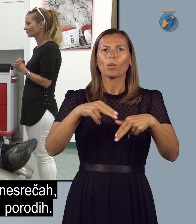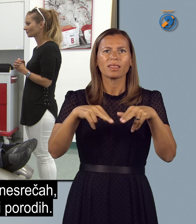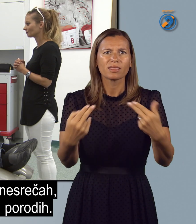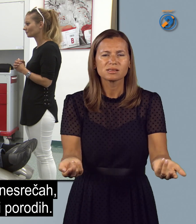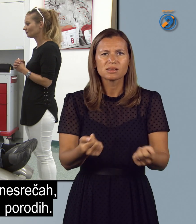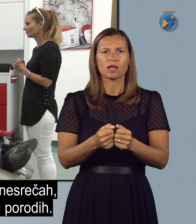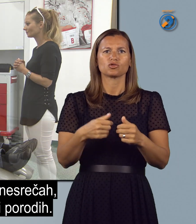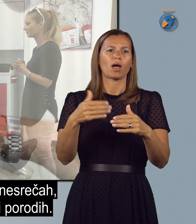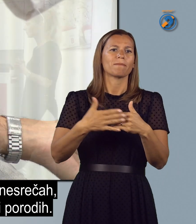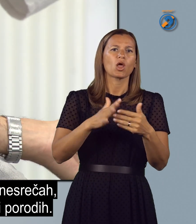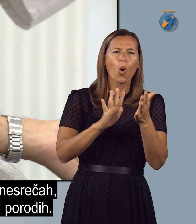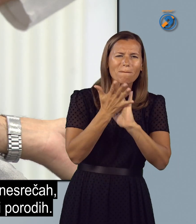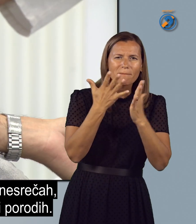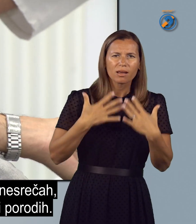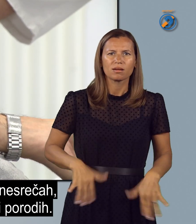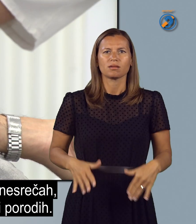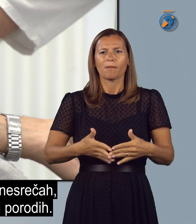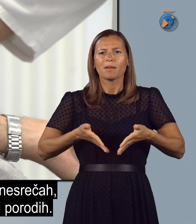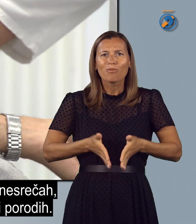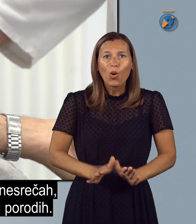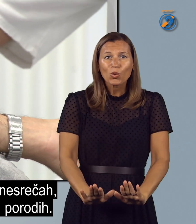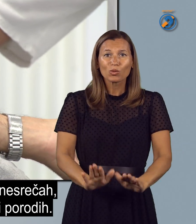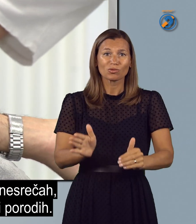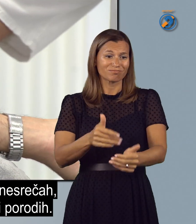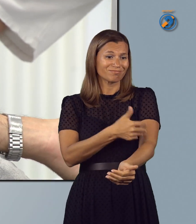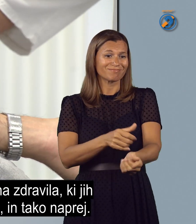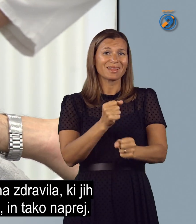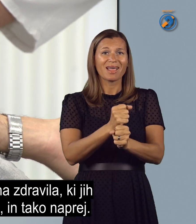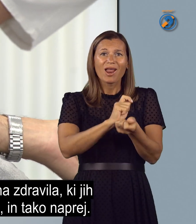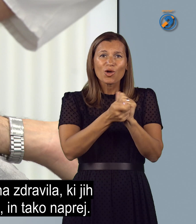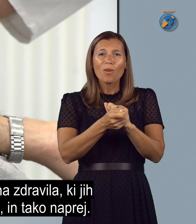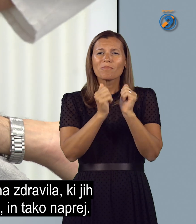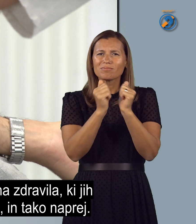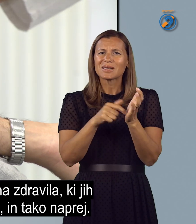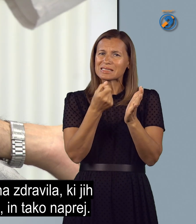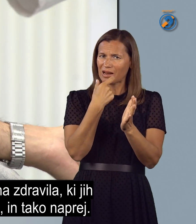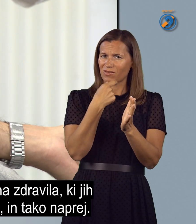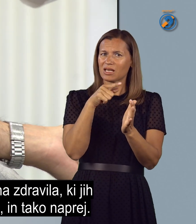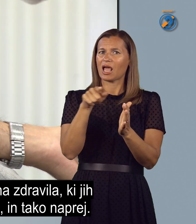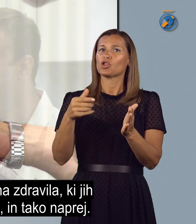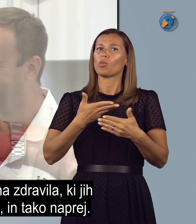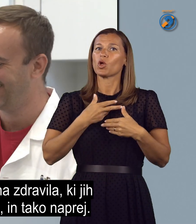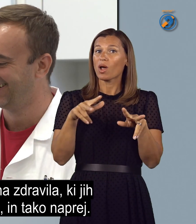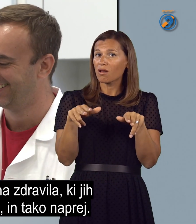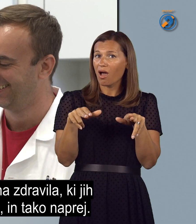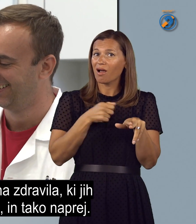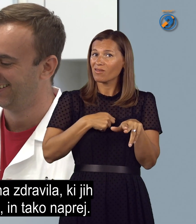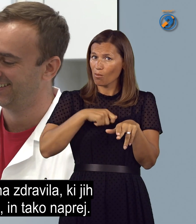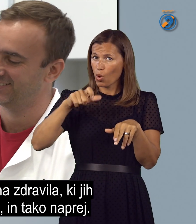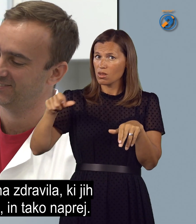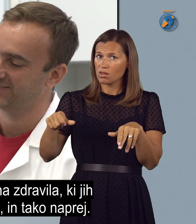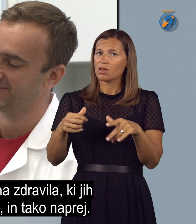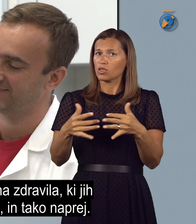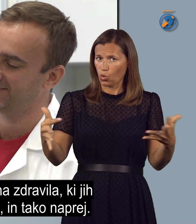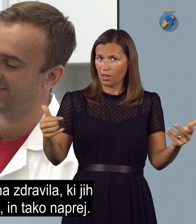prometnih nesrečah, opeklinah, pri porodih. Iz krvi delajo posebna zdravila, ki jih dobijo